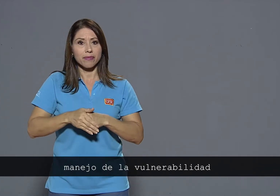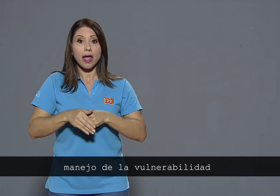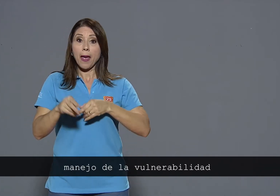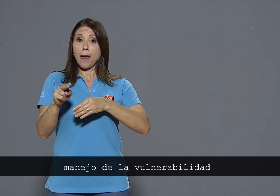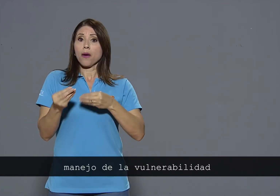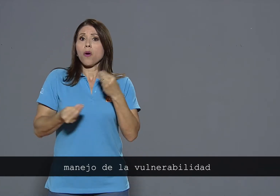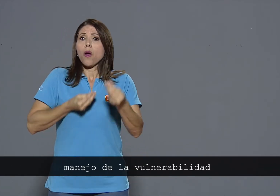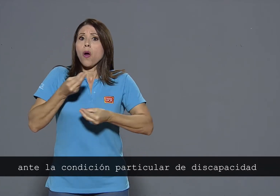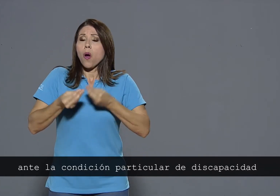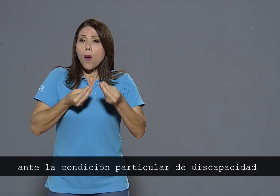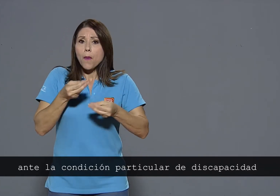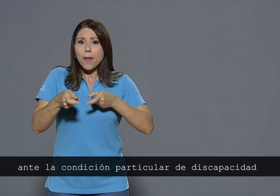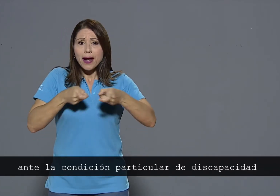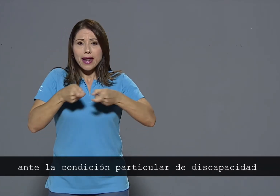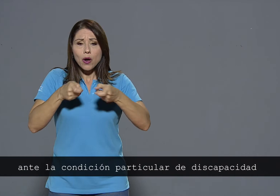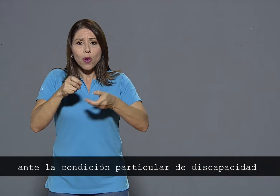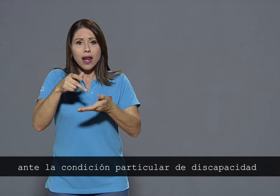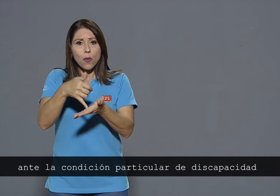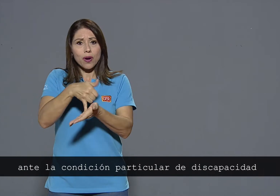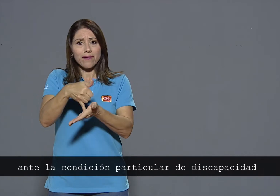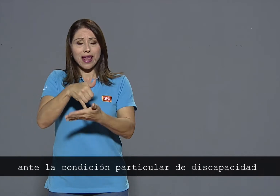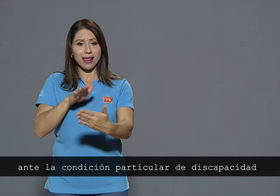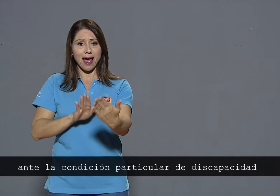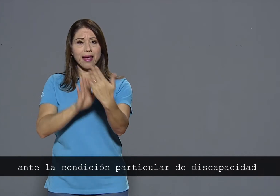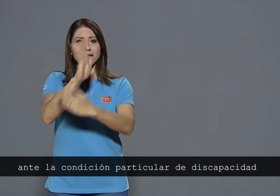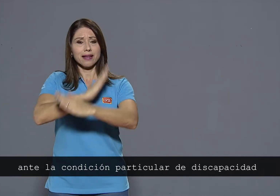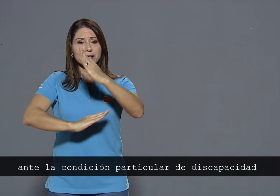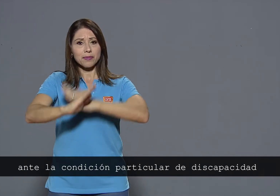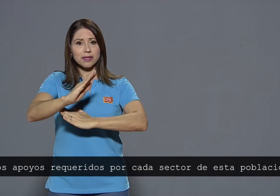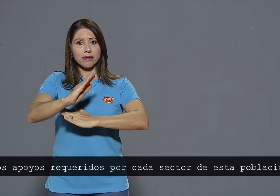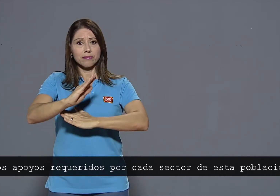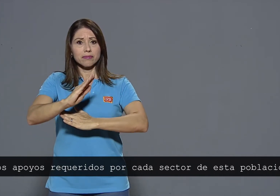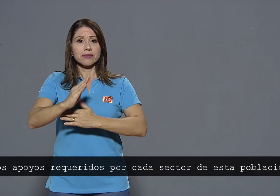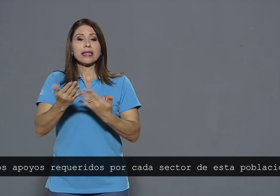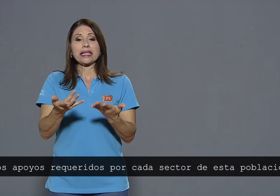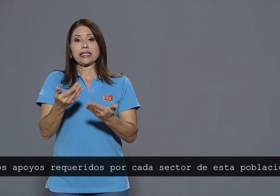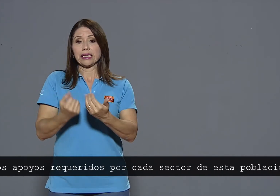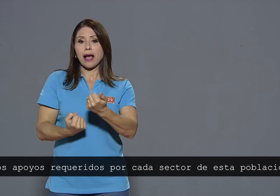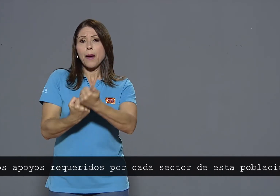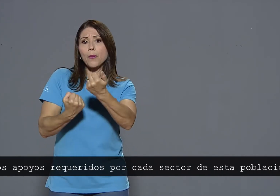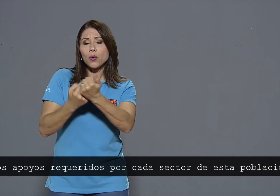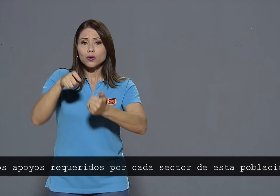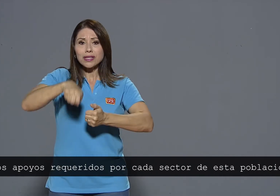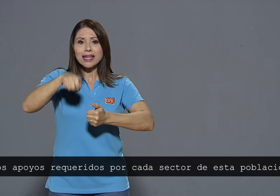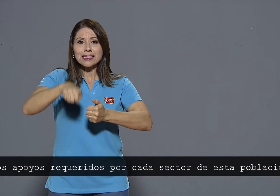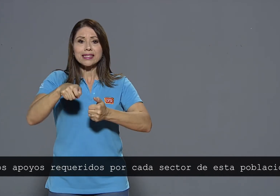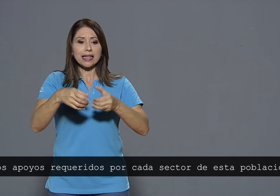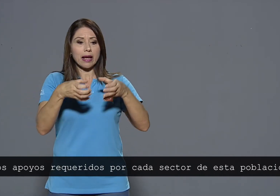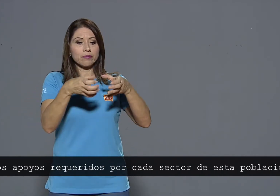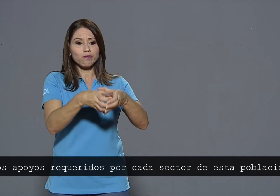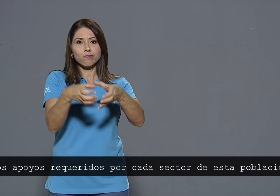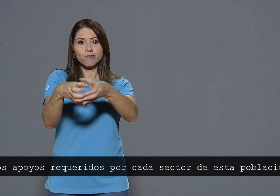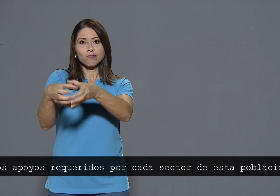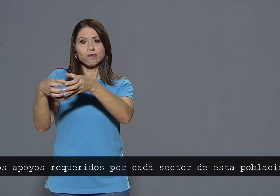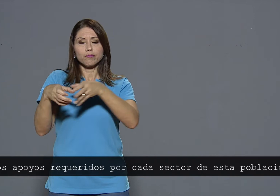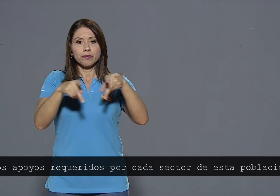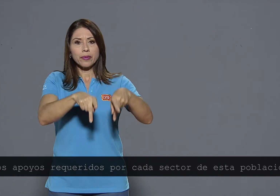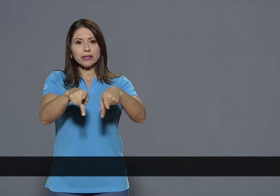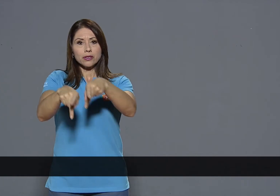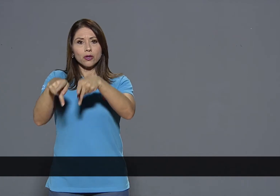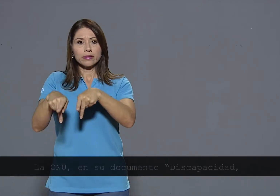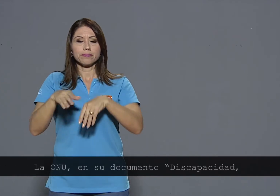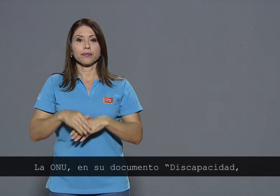de la vulnerabilidad ante la condición particular de discapacidad y los apoyos requeridos por cada sector de esta